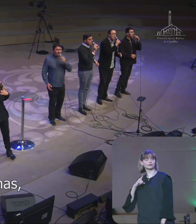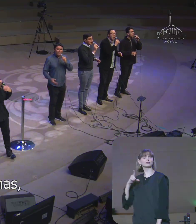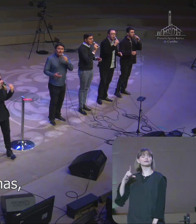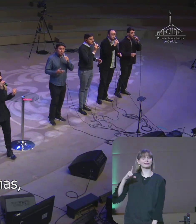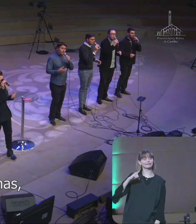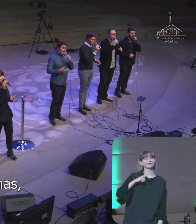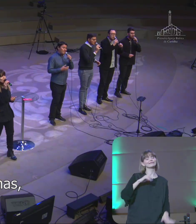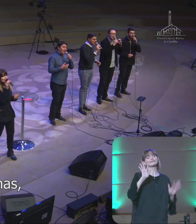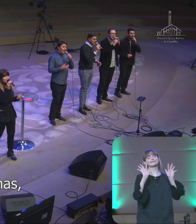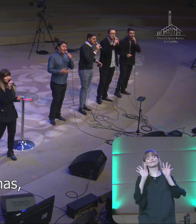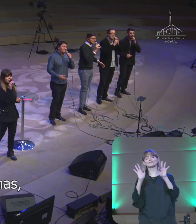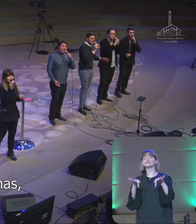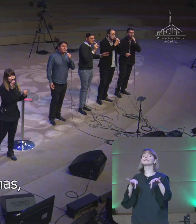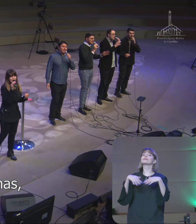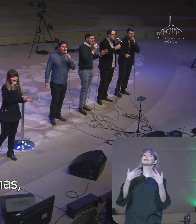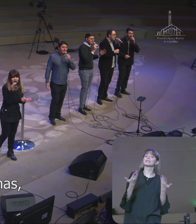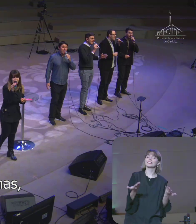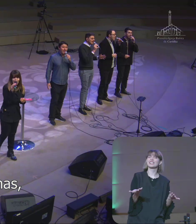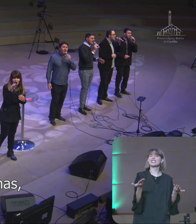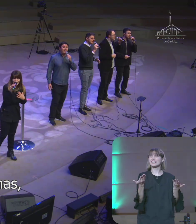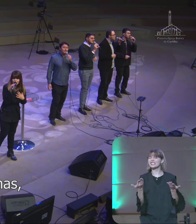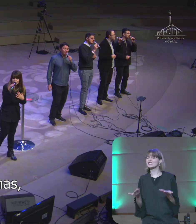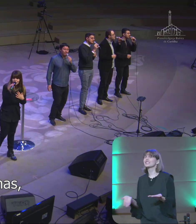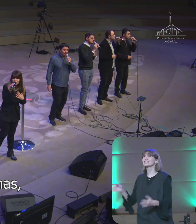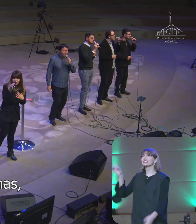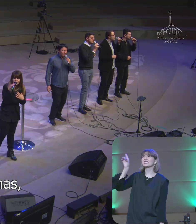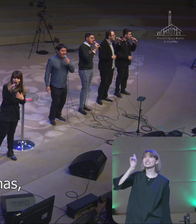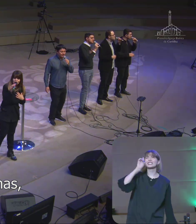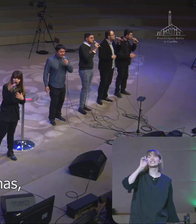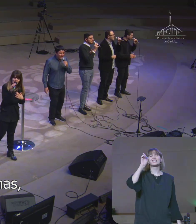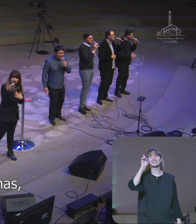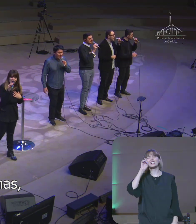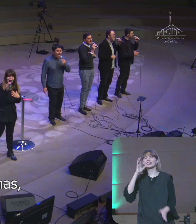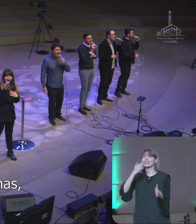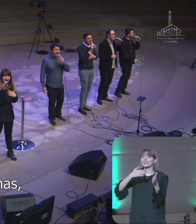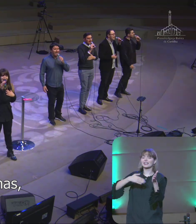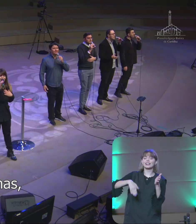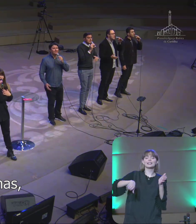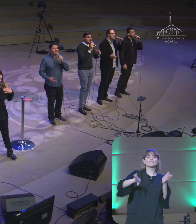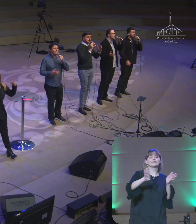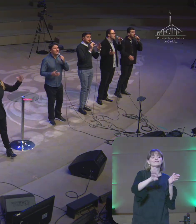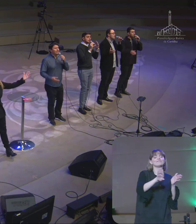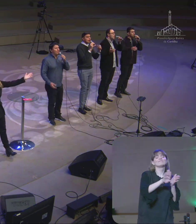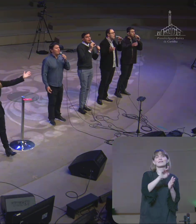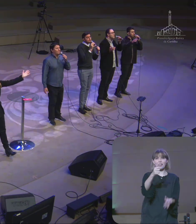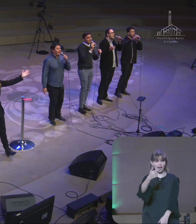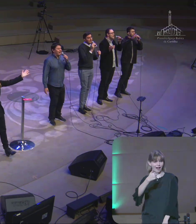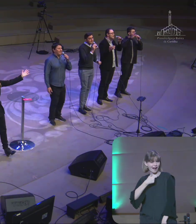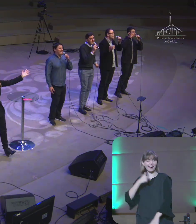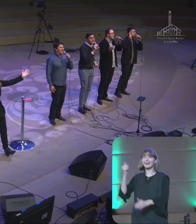fim aos problemas, mas até este dia chegar, te